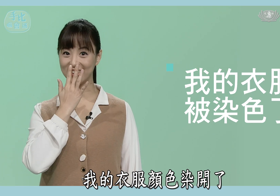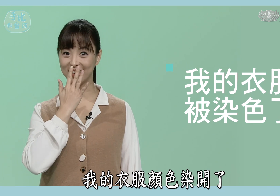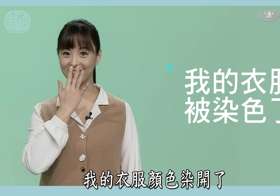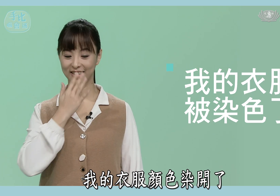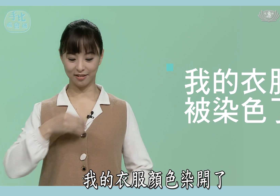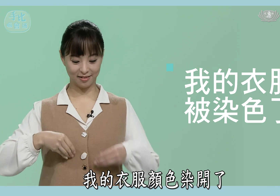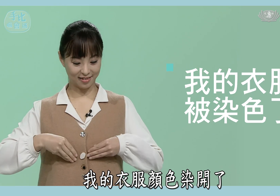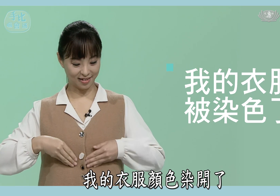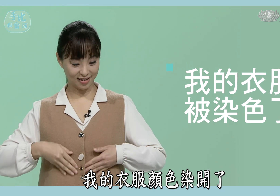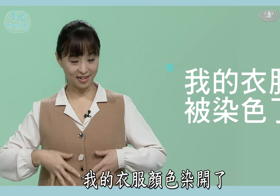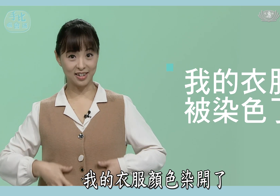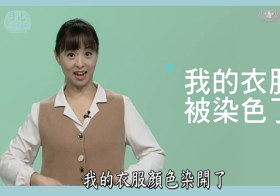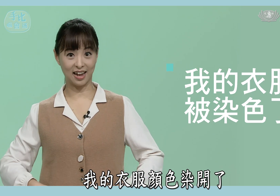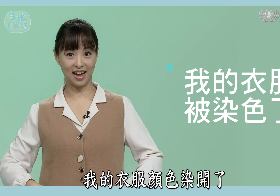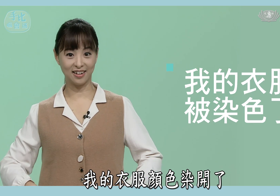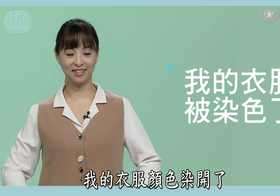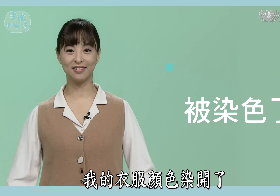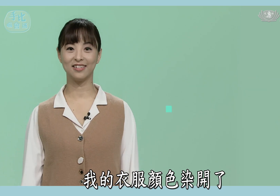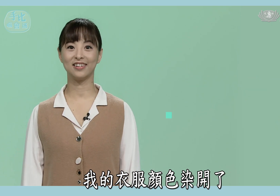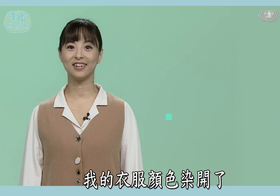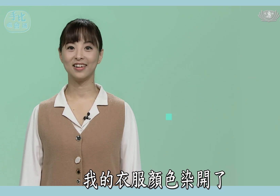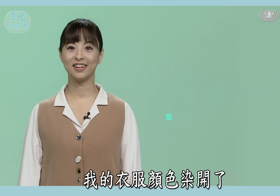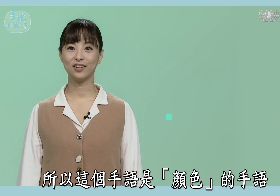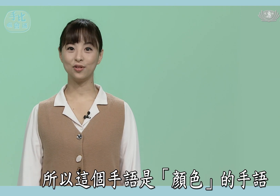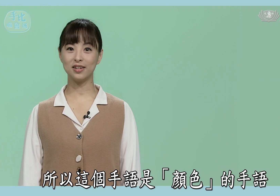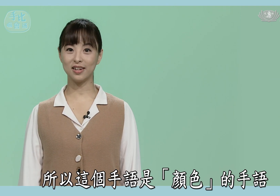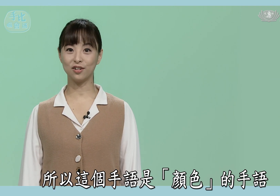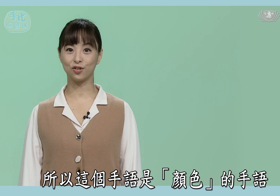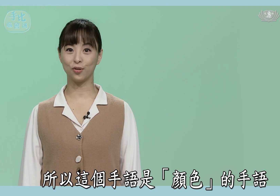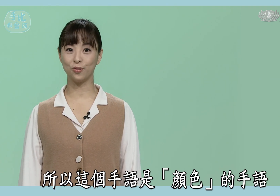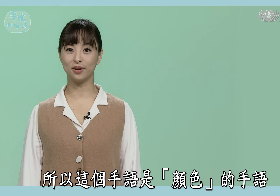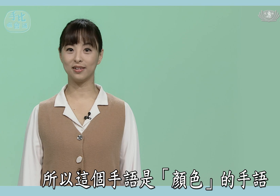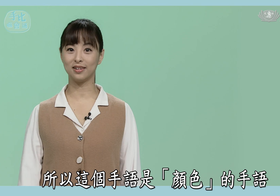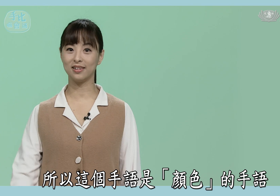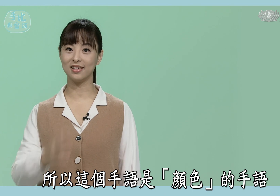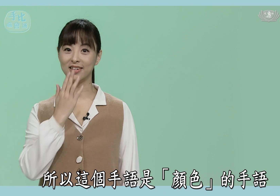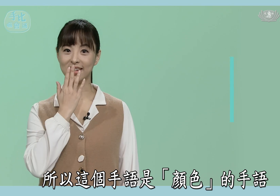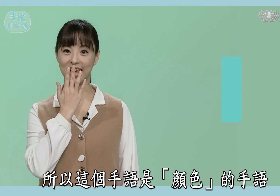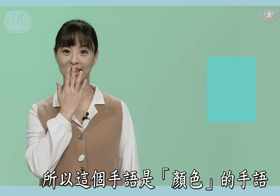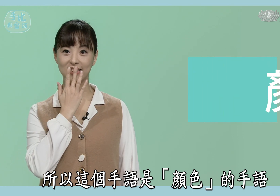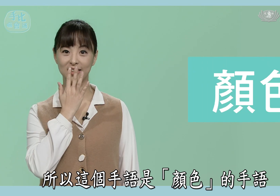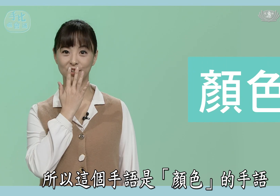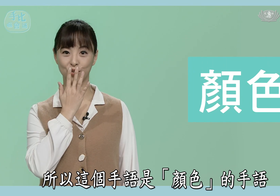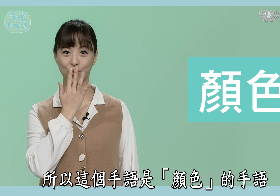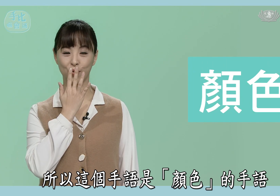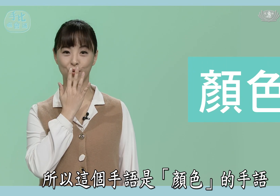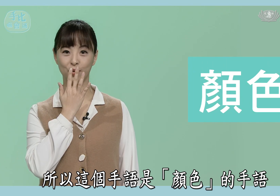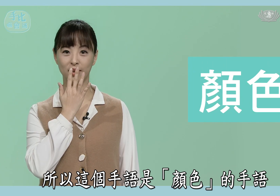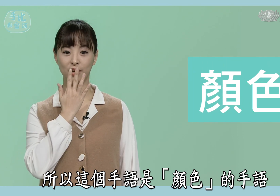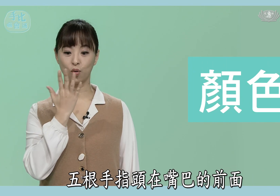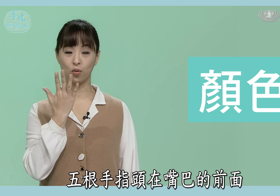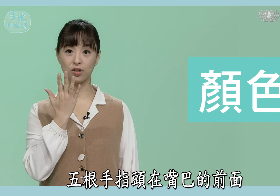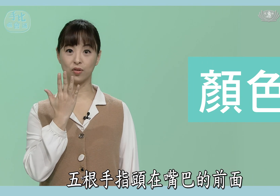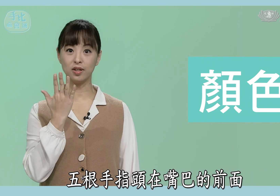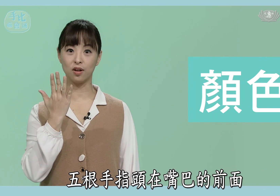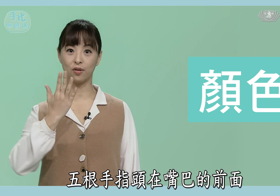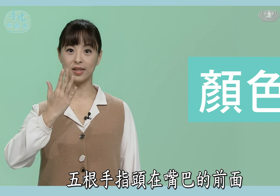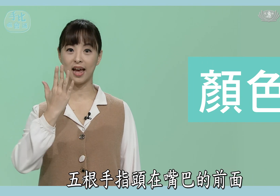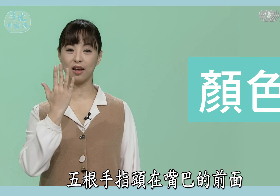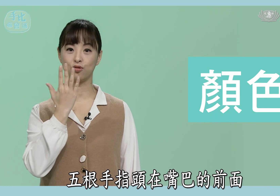色染开了。所以这个手语呢是颜色的手语，五的手指头在嘴